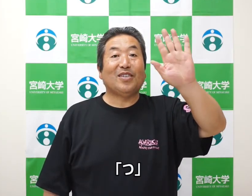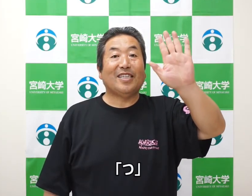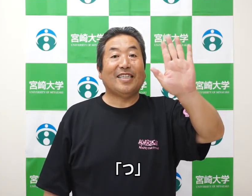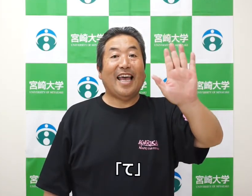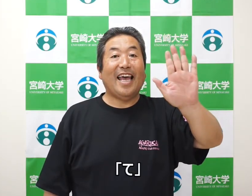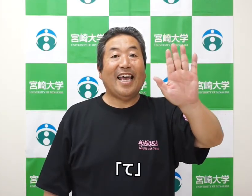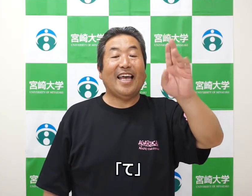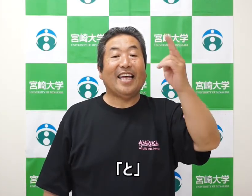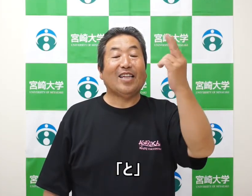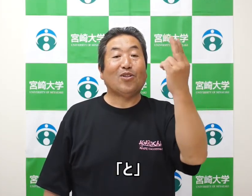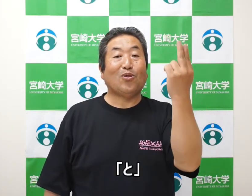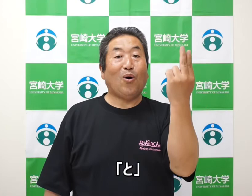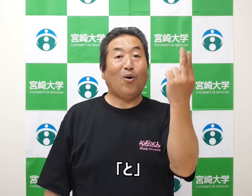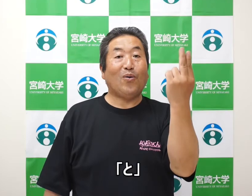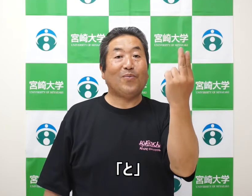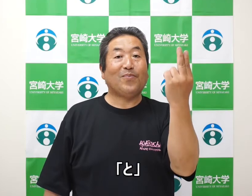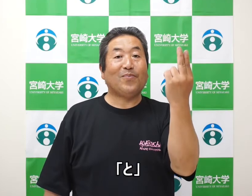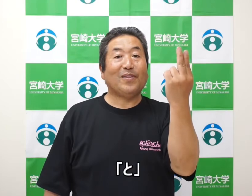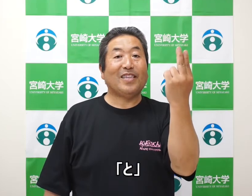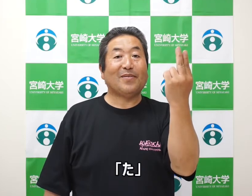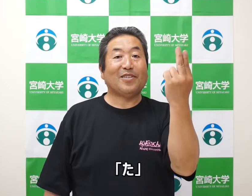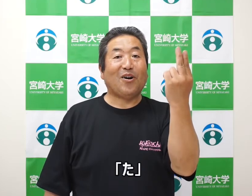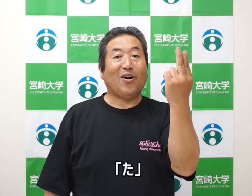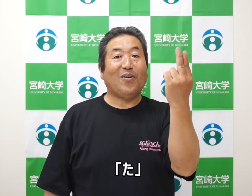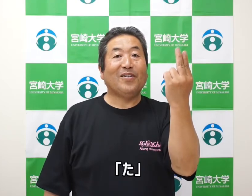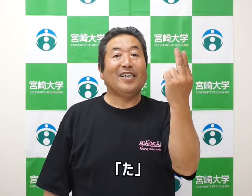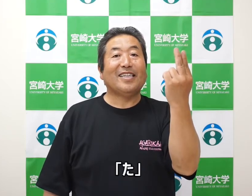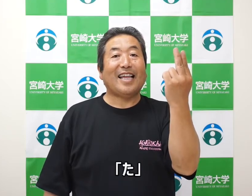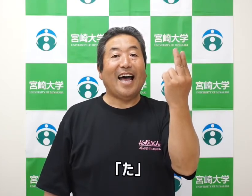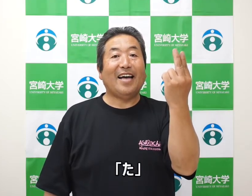て、と。いきますよ。た、